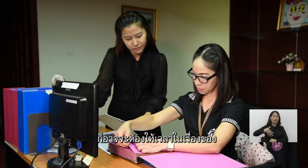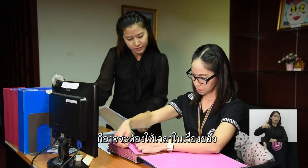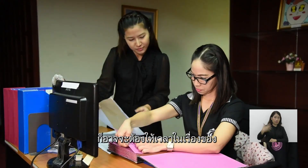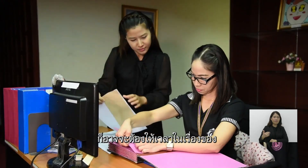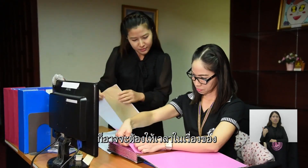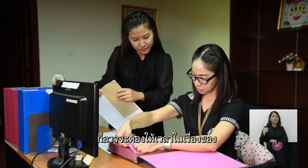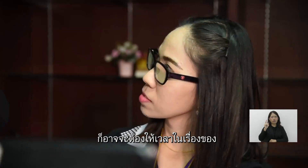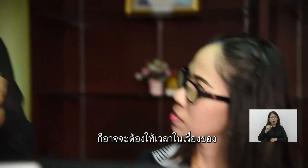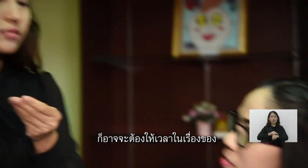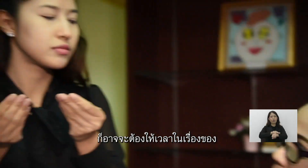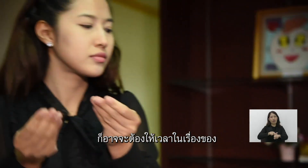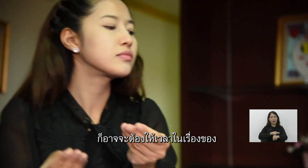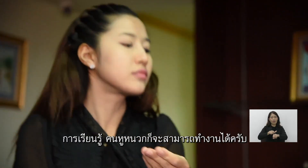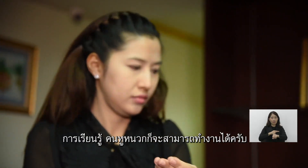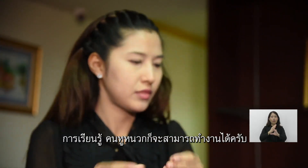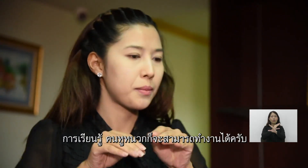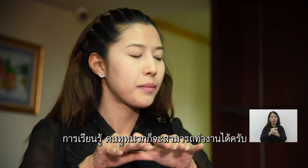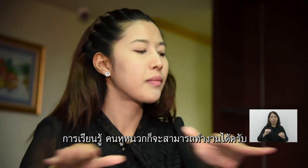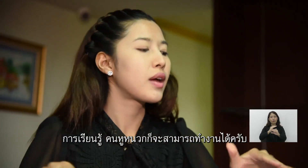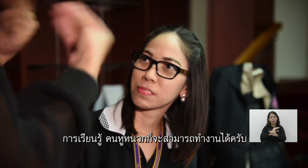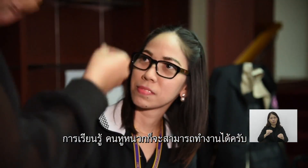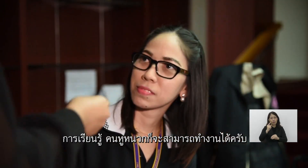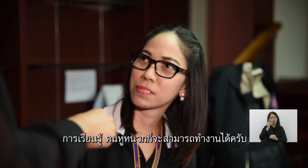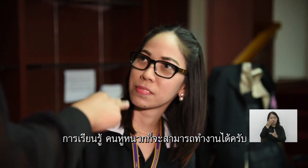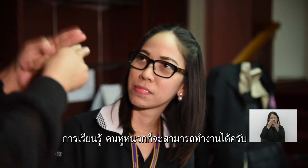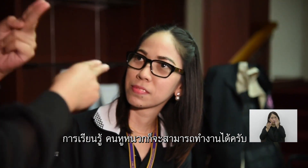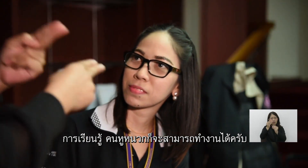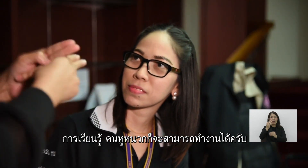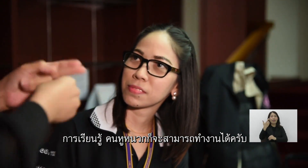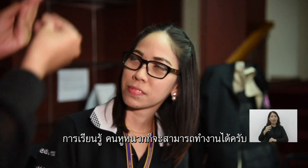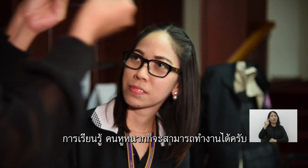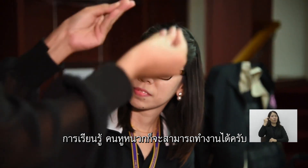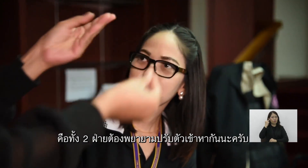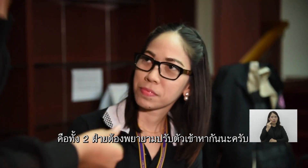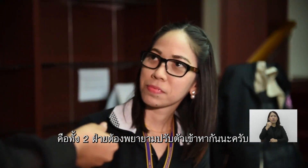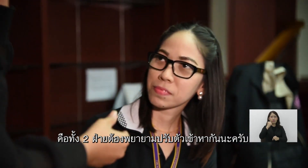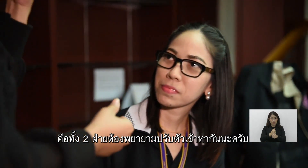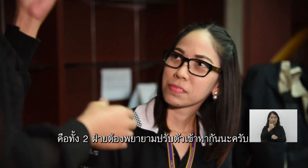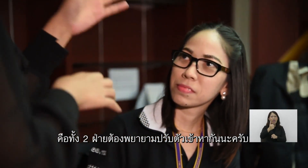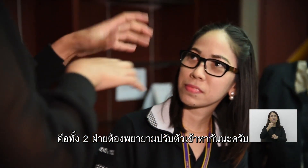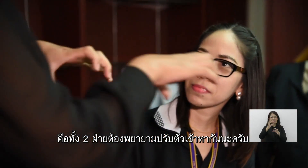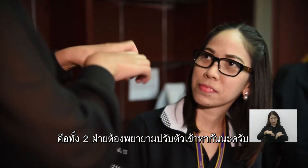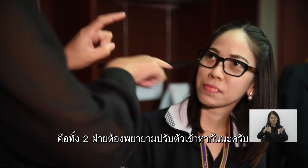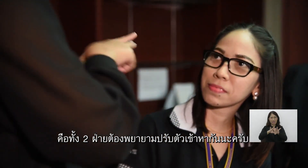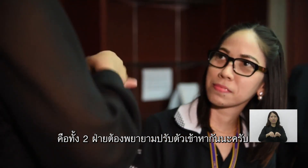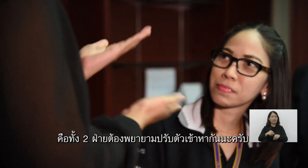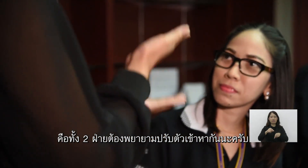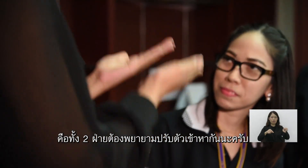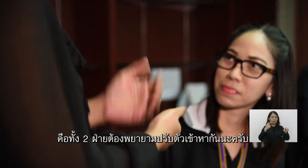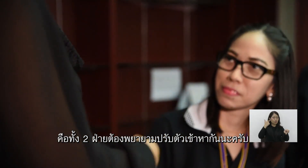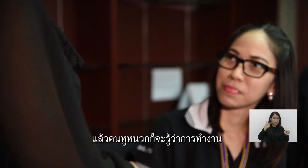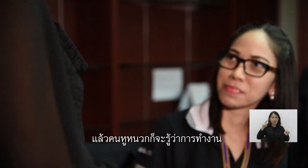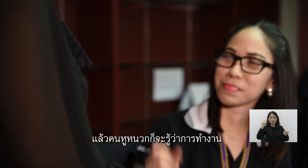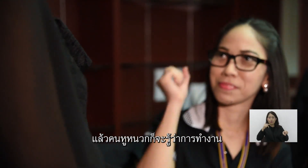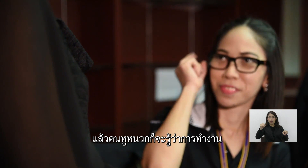ก็อาจจะต้องให้เวลาในเรื่องของการเรียนรู้คนหูหนวกก็จะสามารถทำงานได้ครับคือทั้งสองฝ่ายต้องพยายามปรับตัวเข้าหากันน